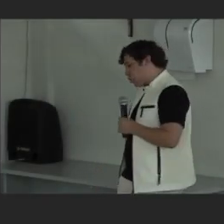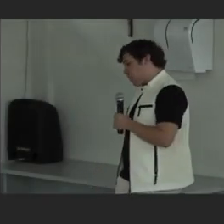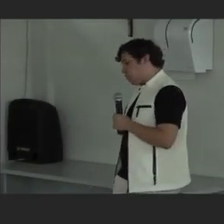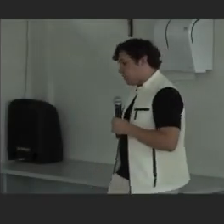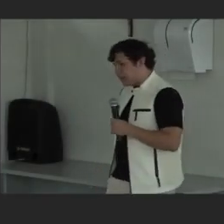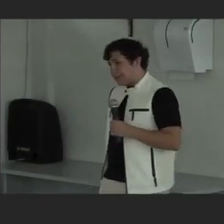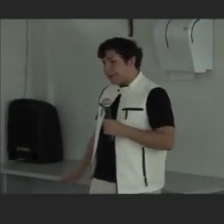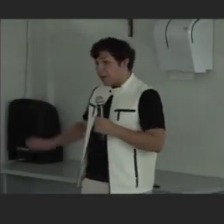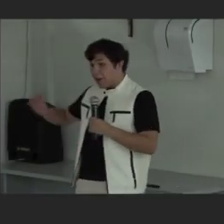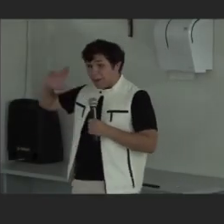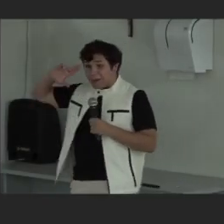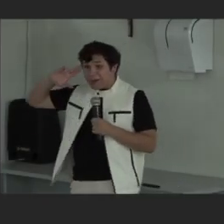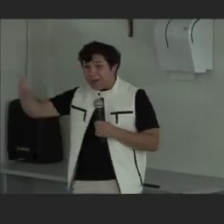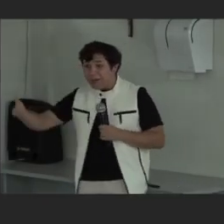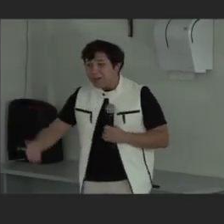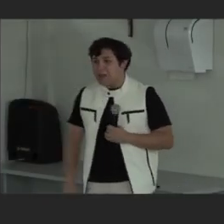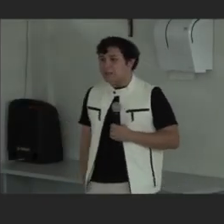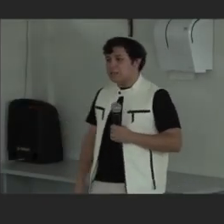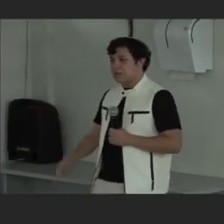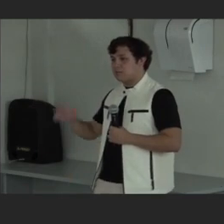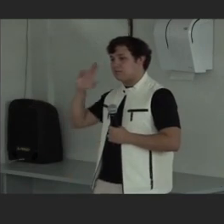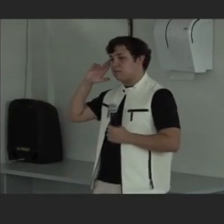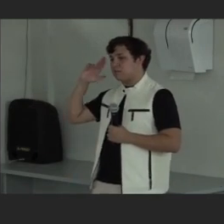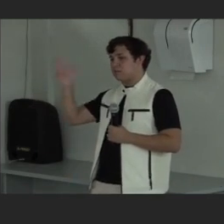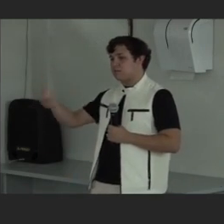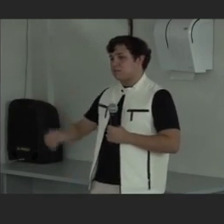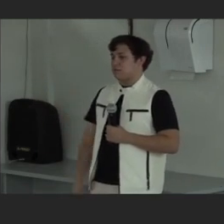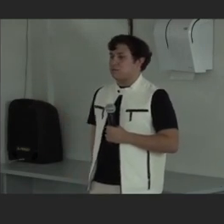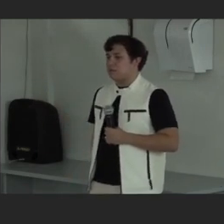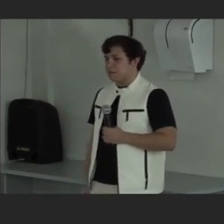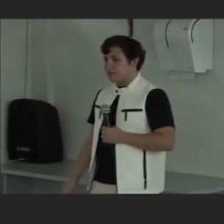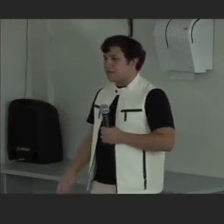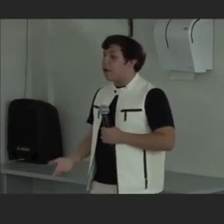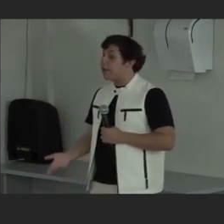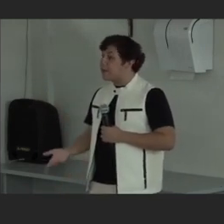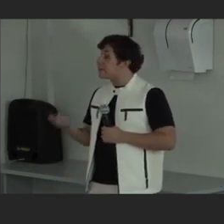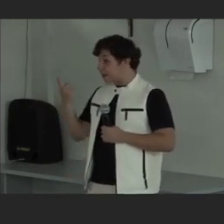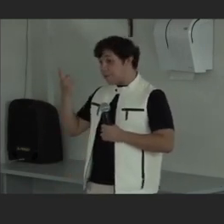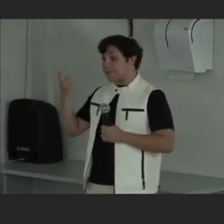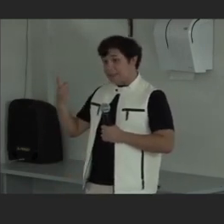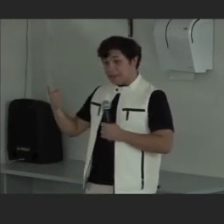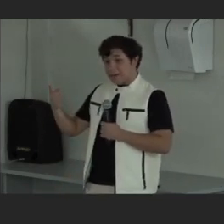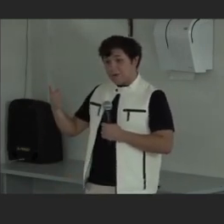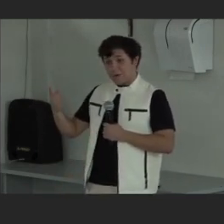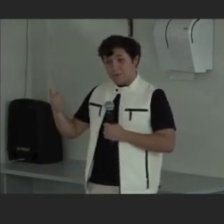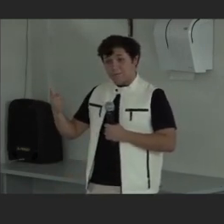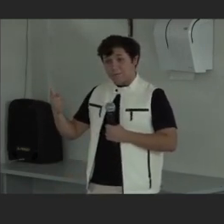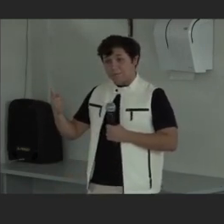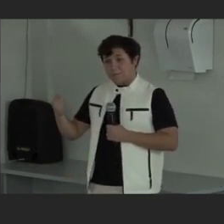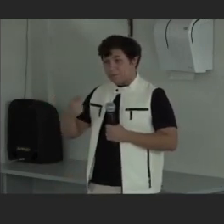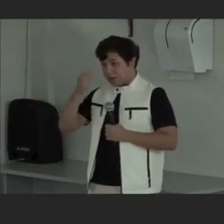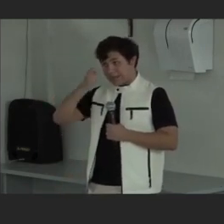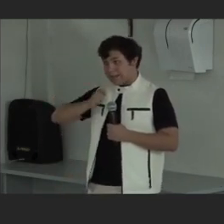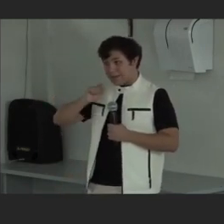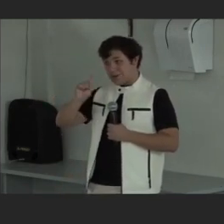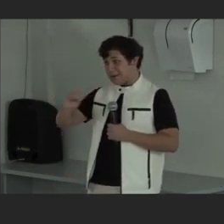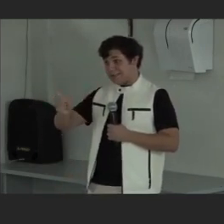mismo decir a decir. ¿Ok? Hice la misma seña, ¿o no? Pero la cara no la hice